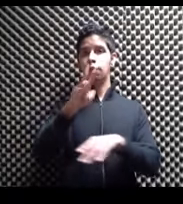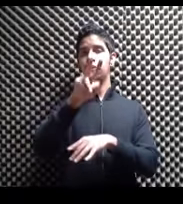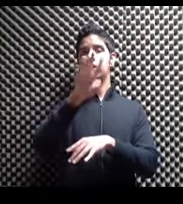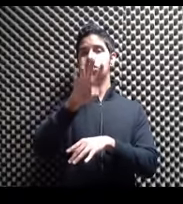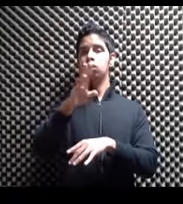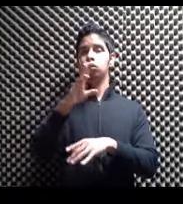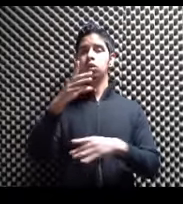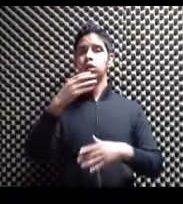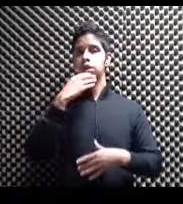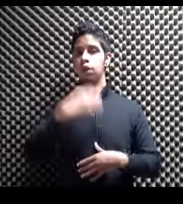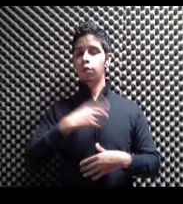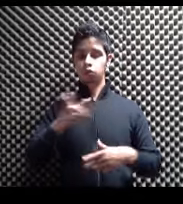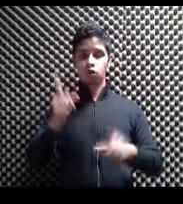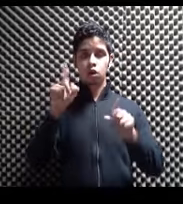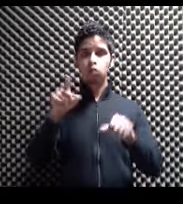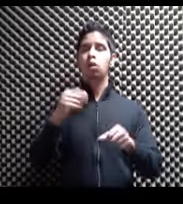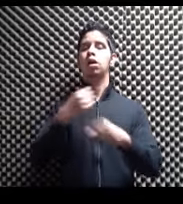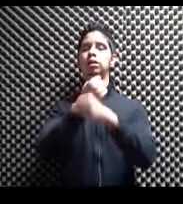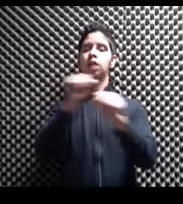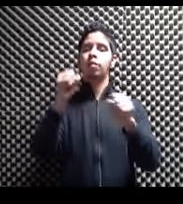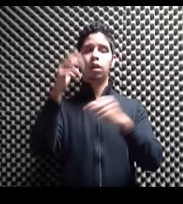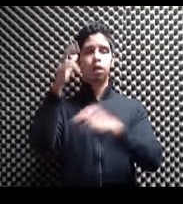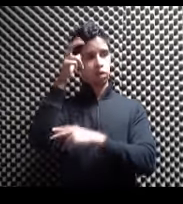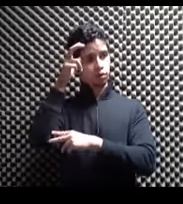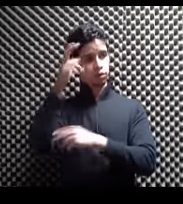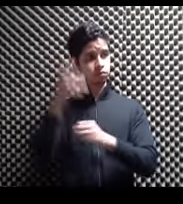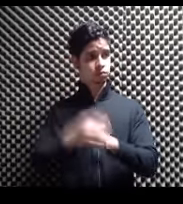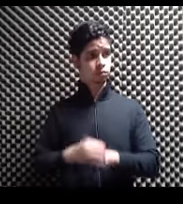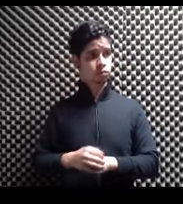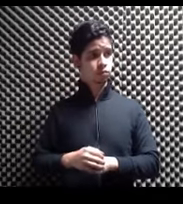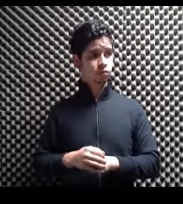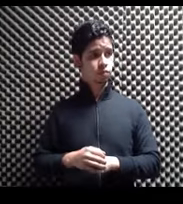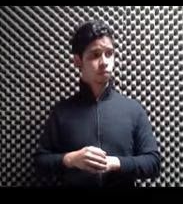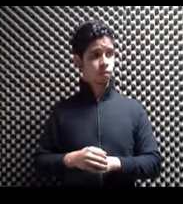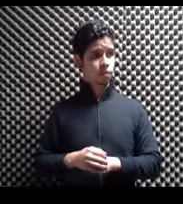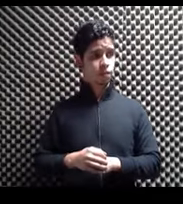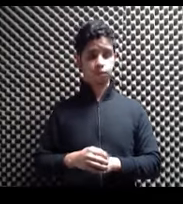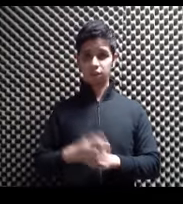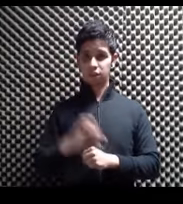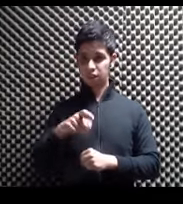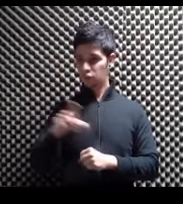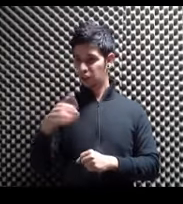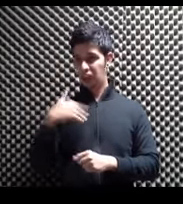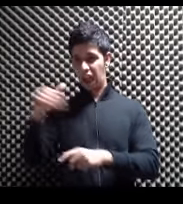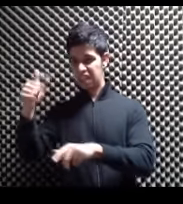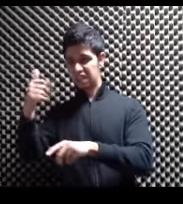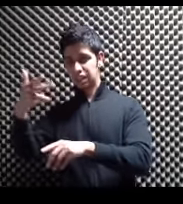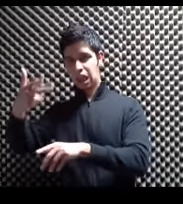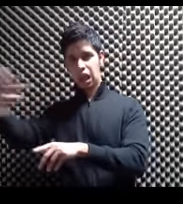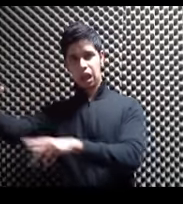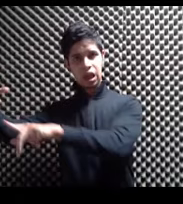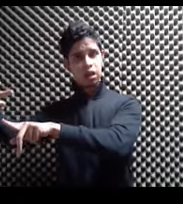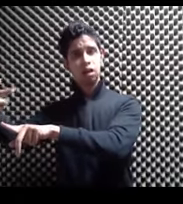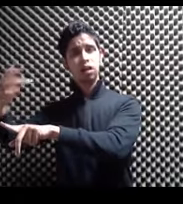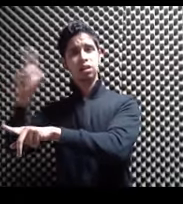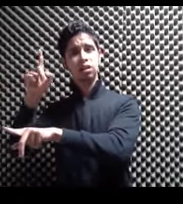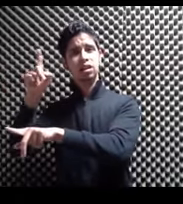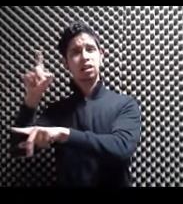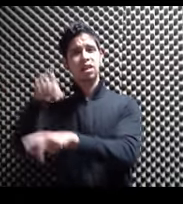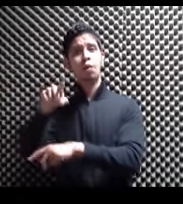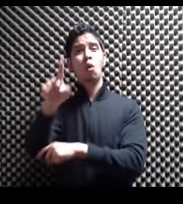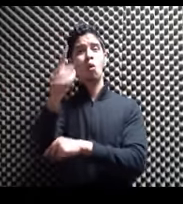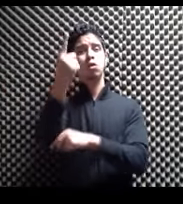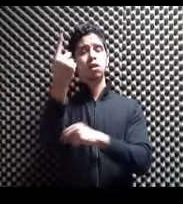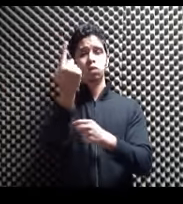esa lo que necesitan es ese una de esas 10 que están allí. Esas 10 que están allí, que las van a desechar porque no